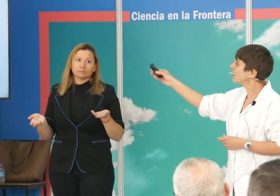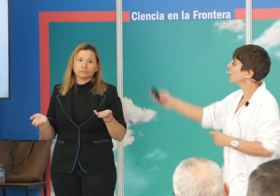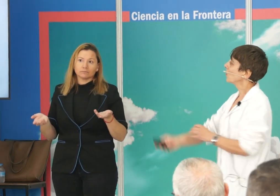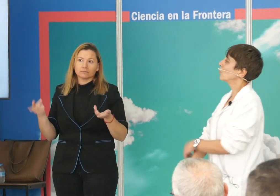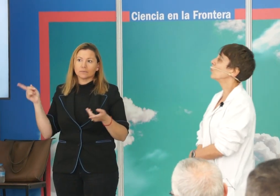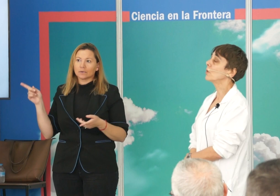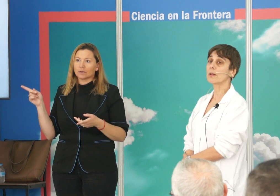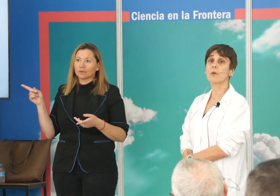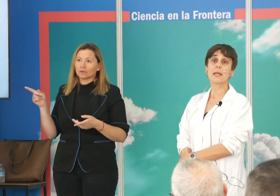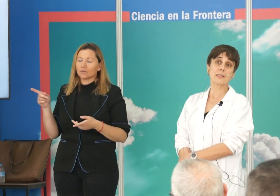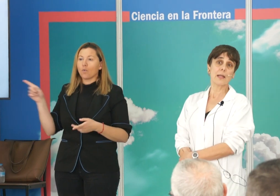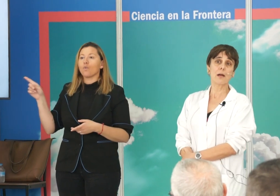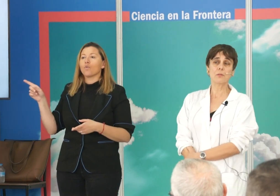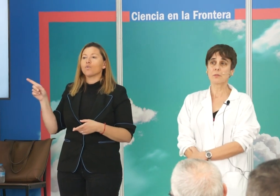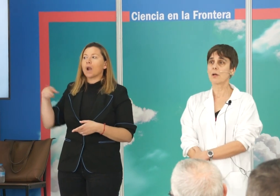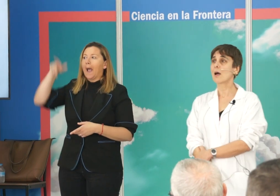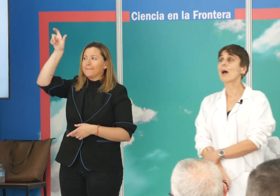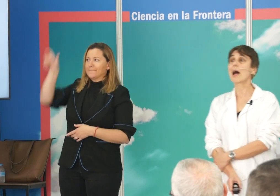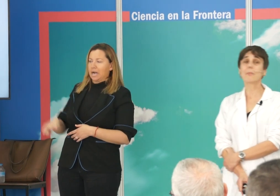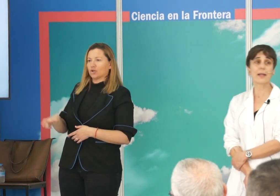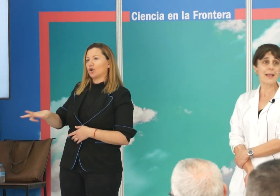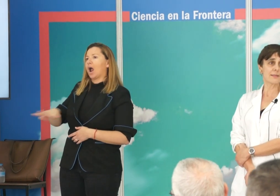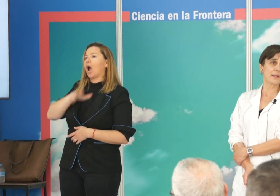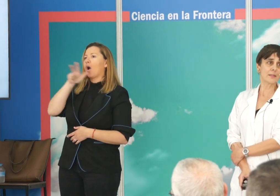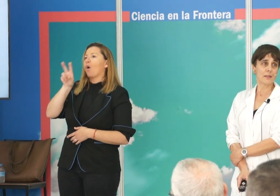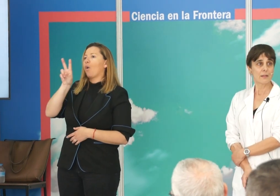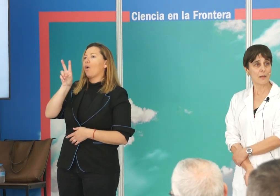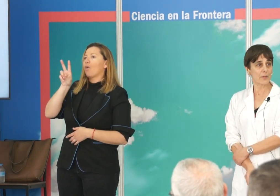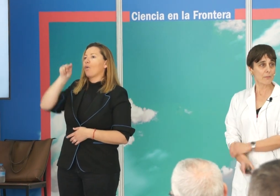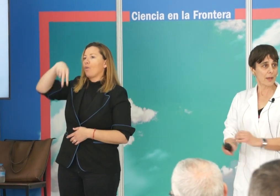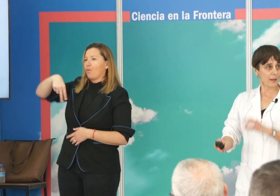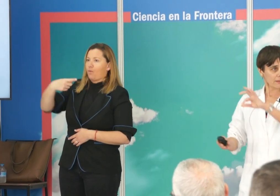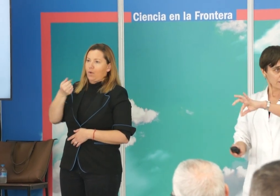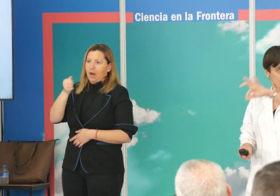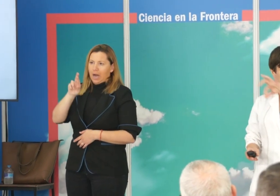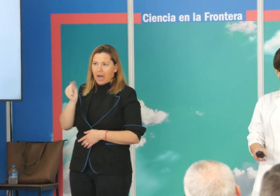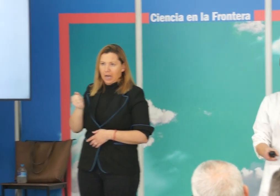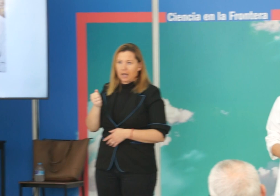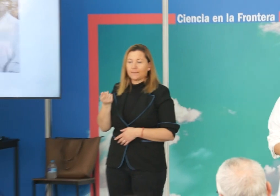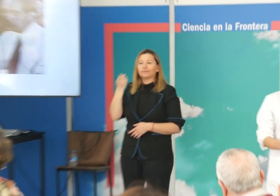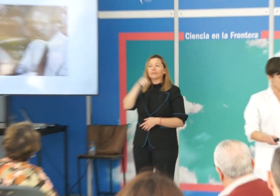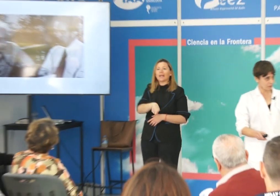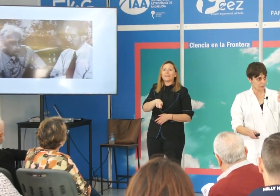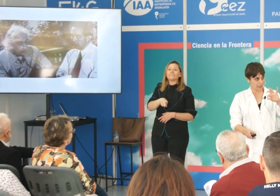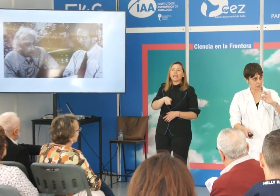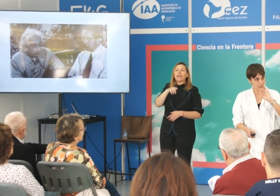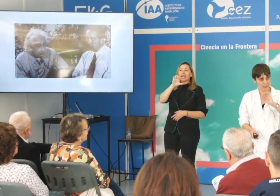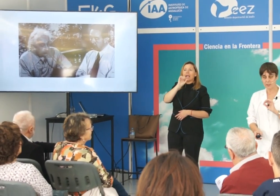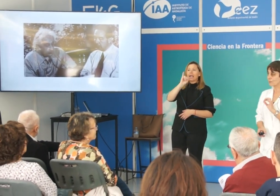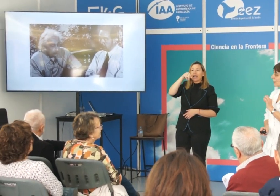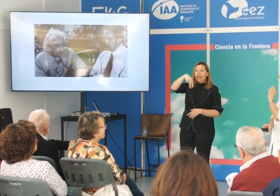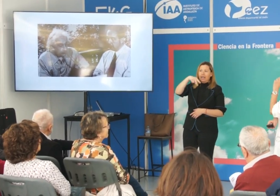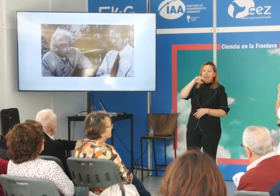Szilard, un húngaro exiliado, Albert Einstein, también va de país en país cuando no le gustan las